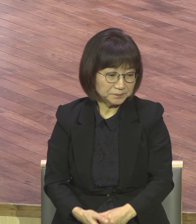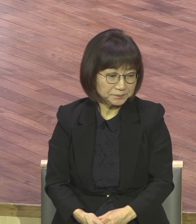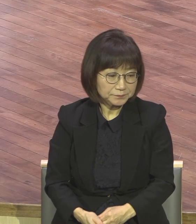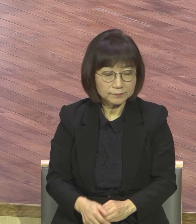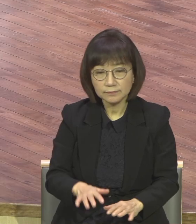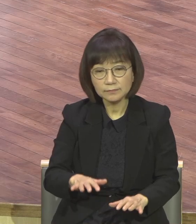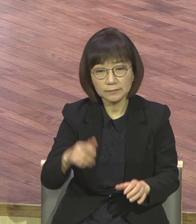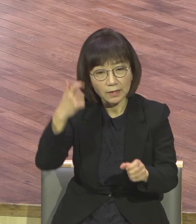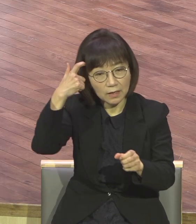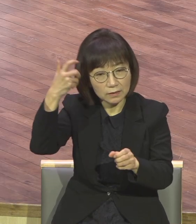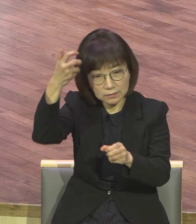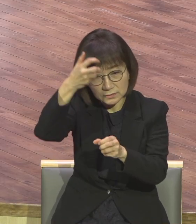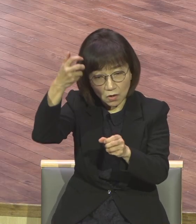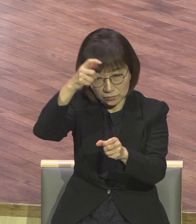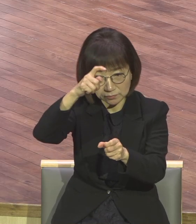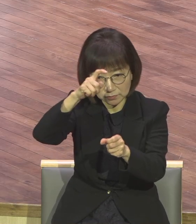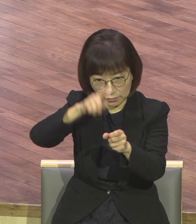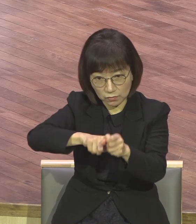영적